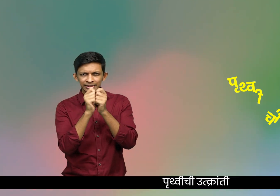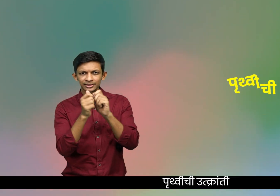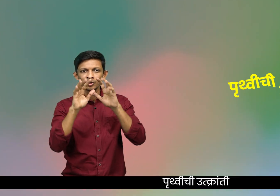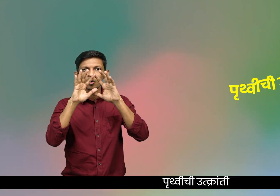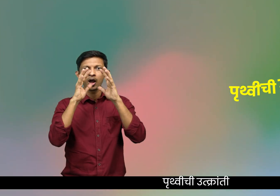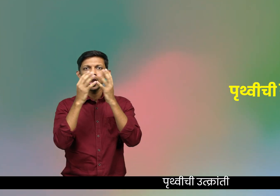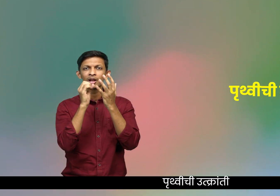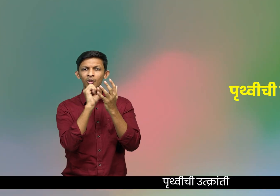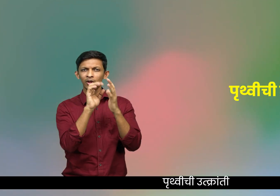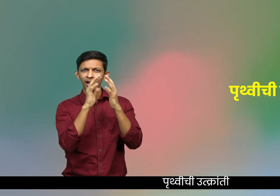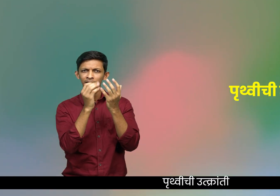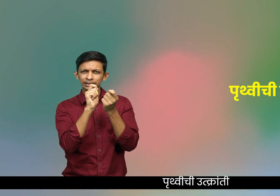पृथ्वीच्या उत्क्रांती